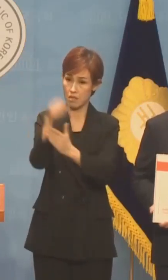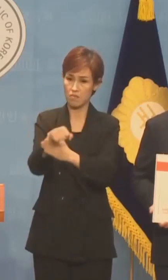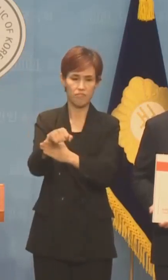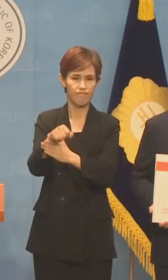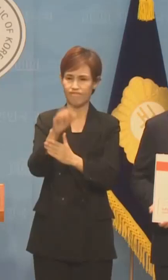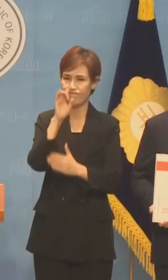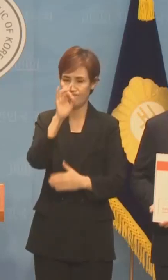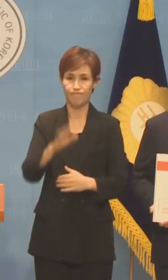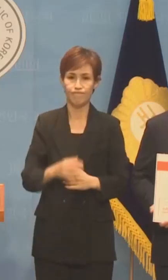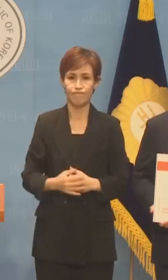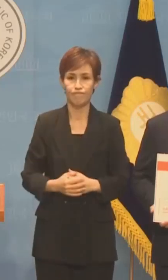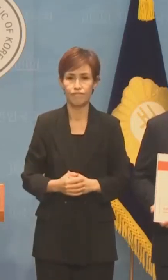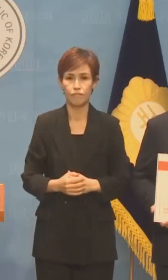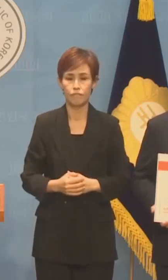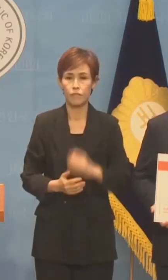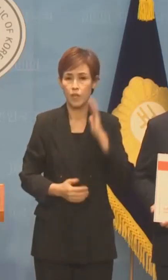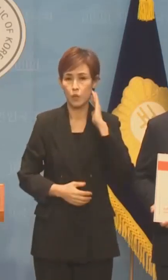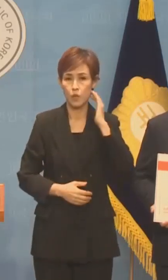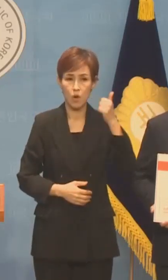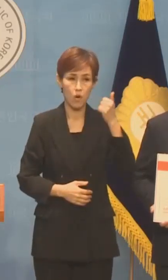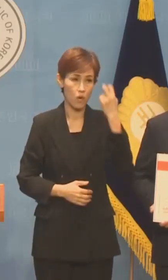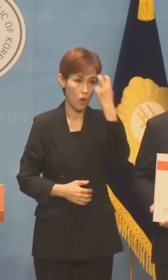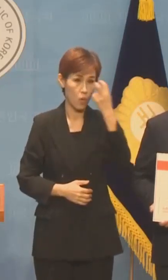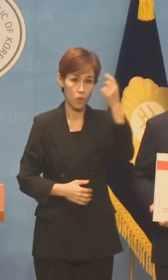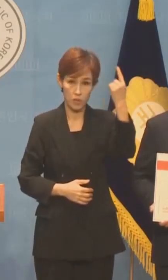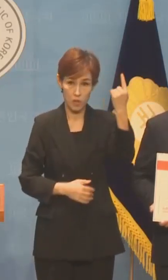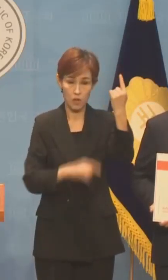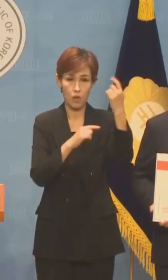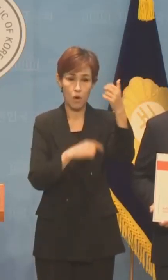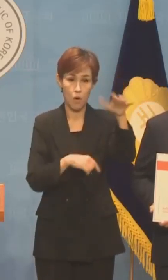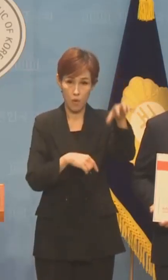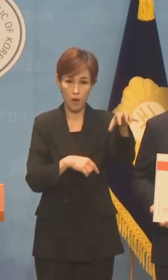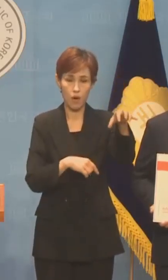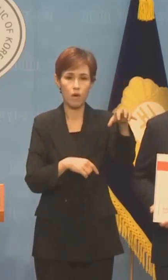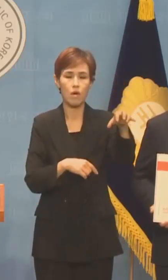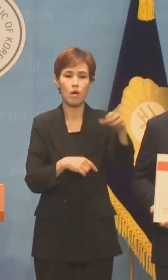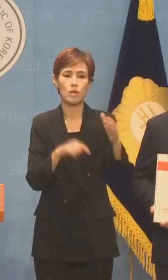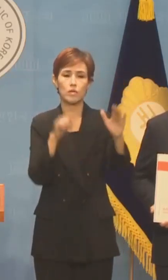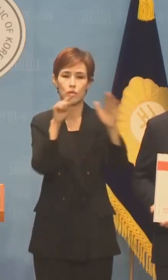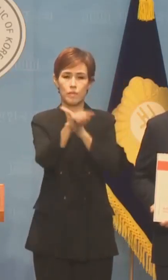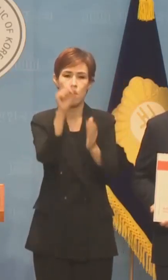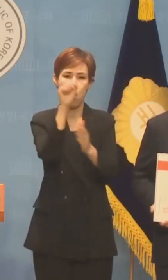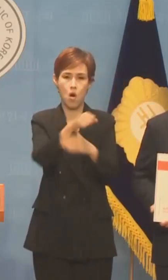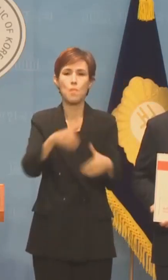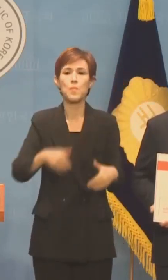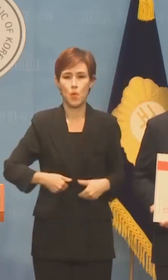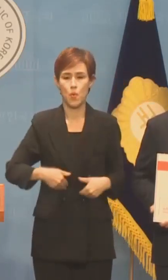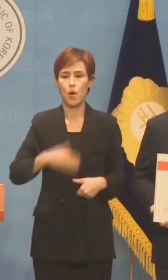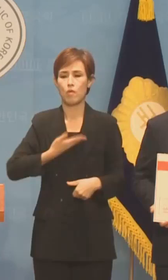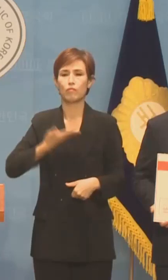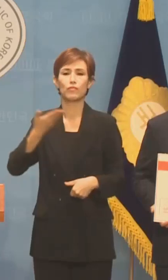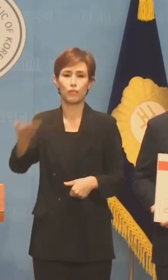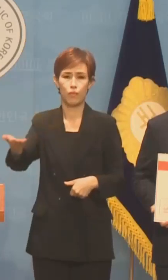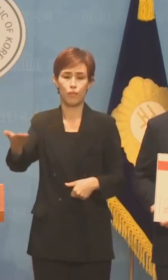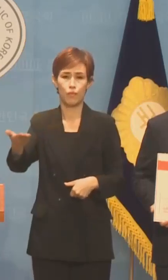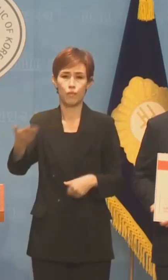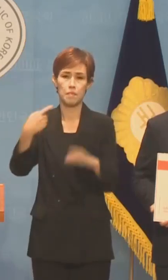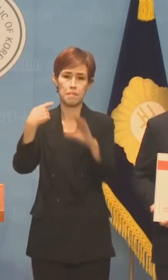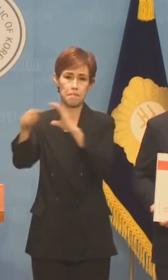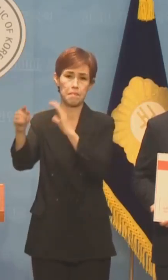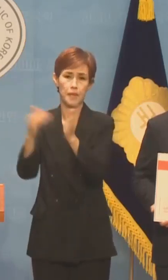제한되며 대통령 경호처에 추가적인 출입 승인이 필요함을 안내해 드린다는 것이었습니다.